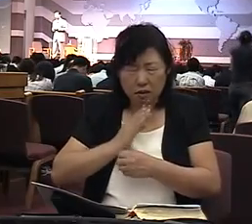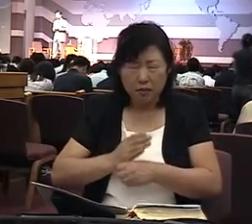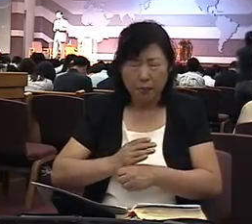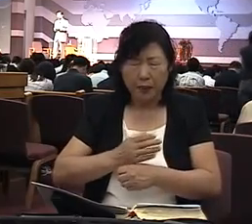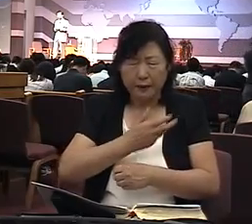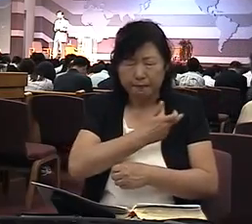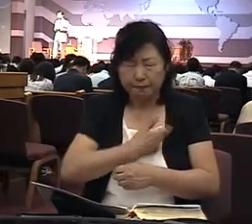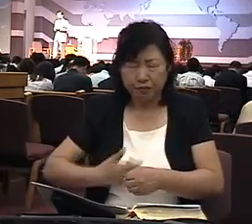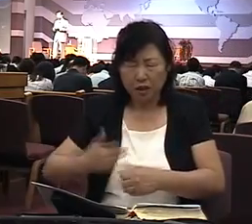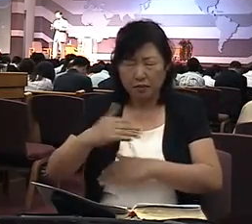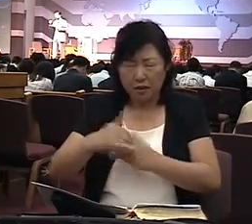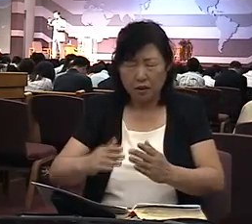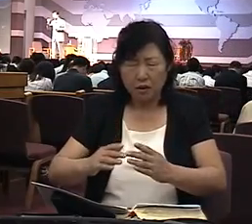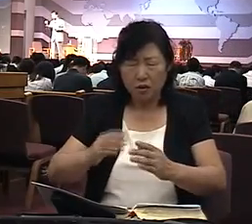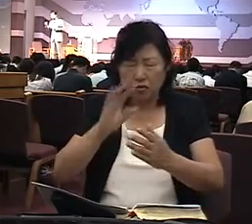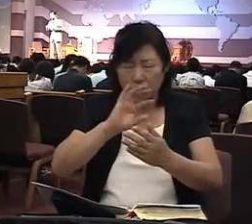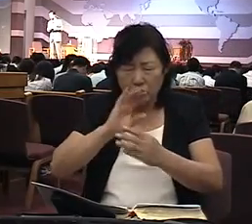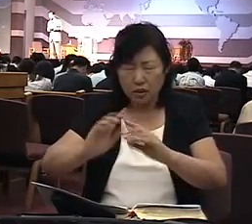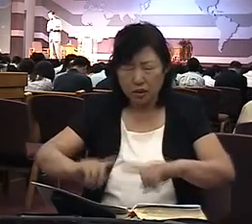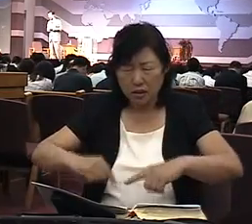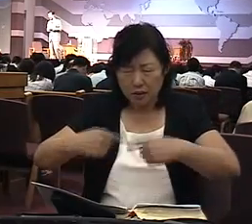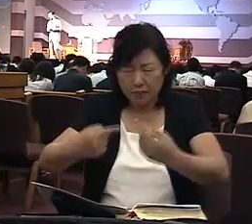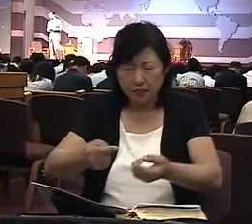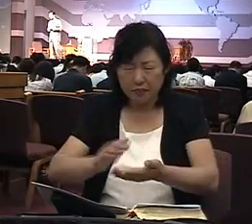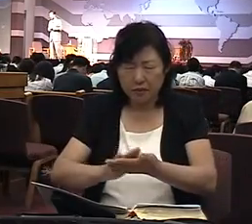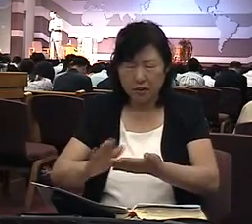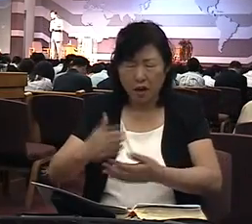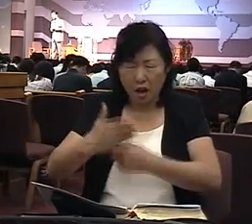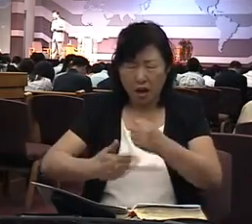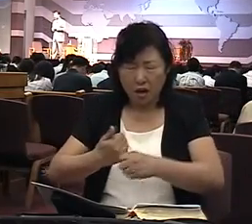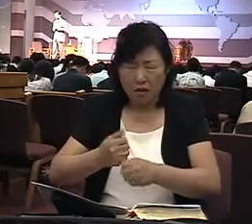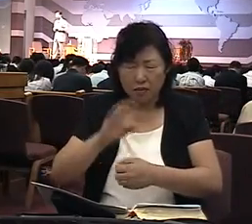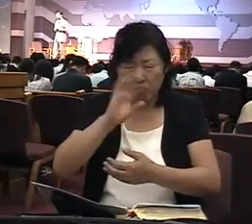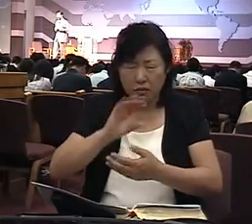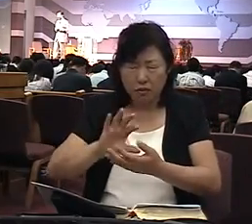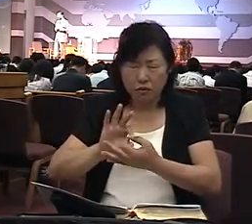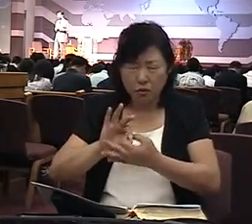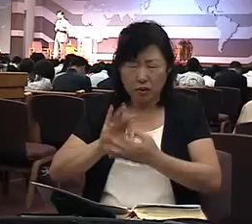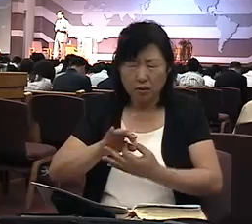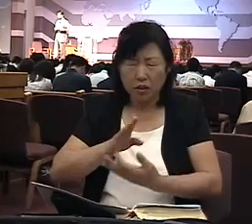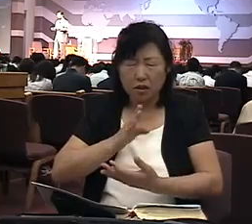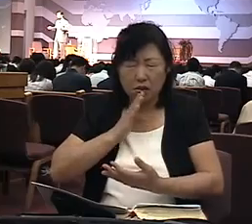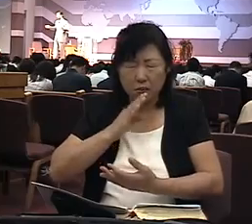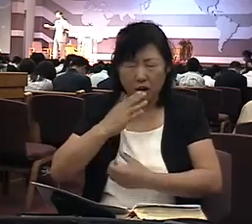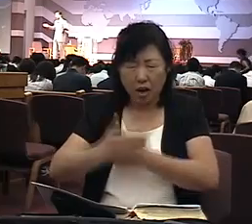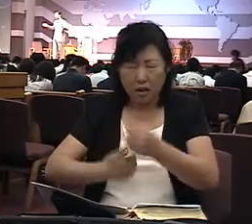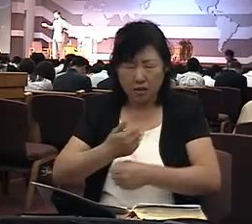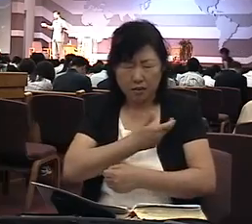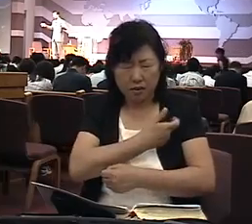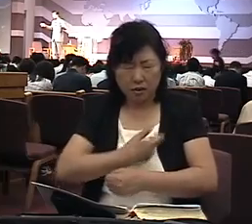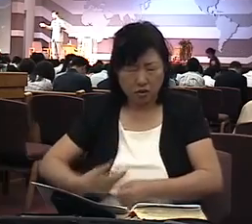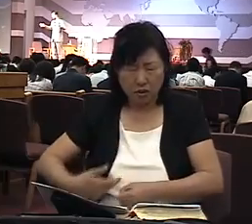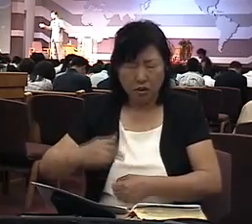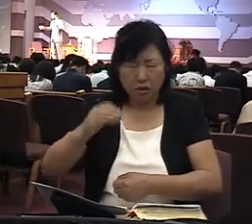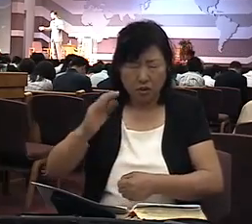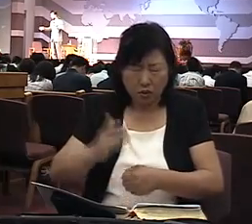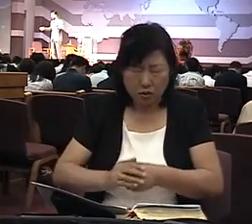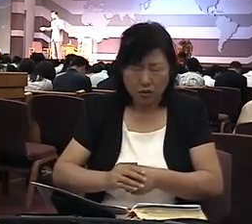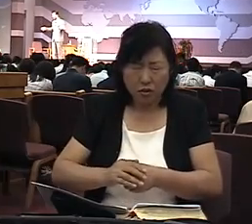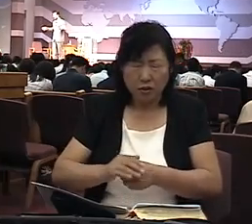사역에 임하지 했던 것을 용서해 주시옵소서. 아버지 하나님, 이 시간에 기도합니다. 주여 주의 백성들의 거룩한 부담을